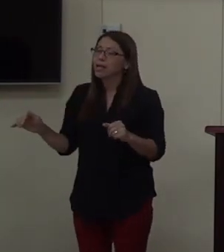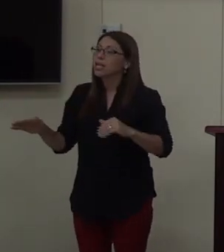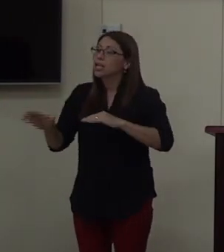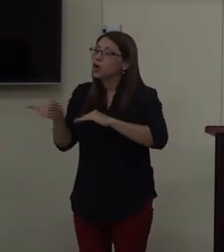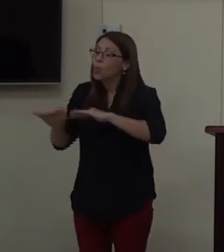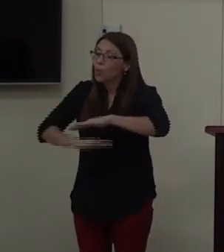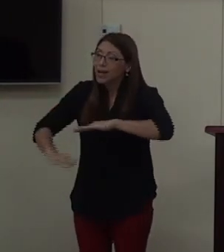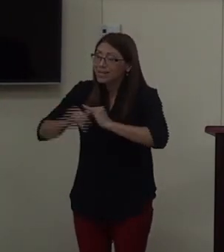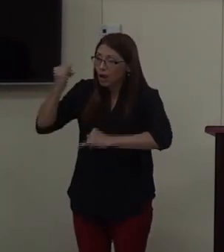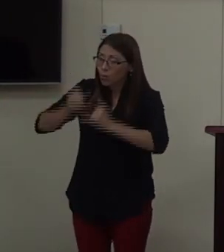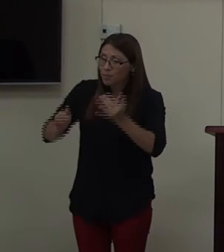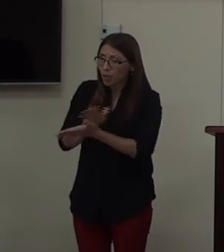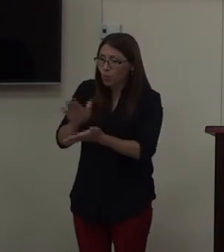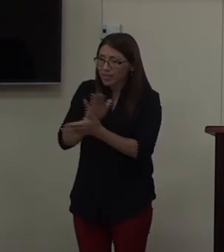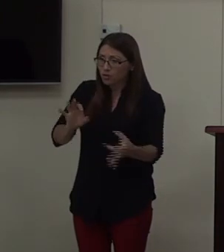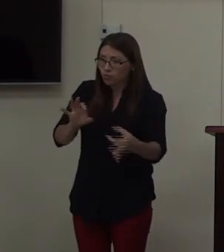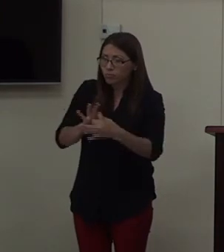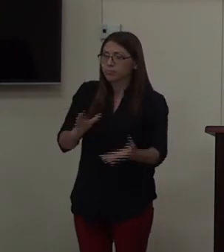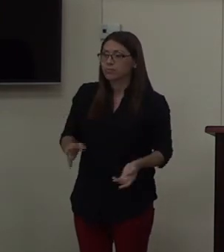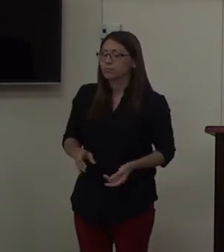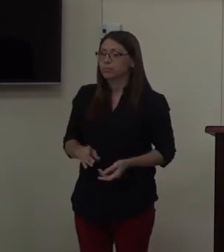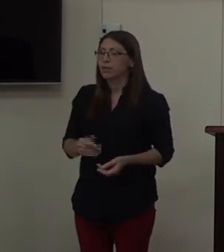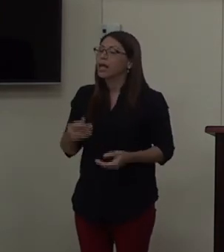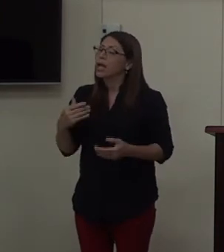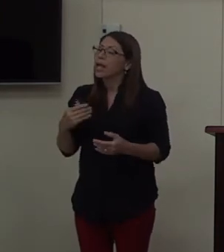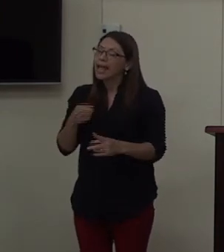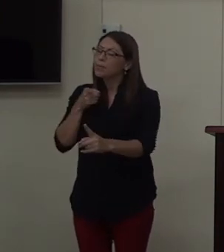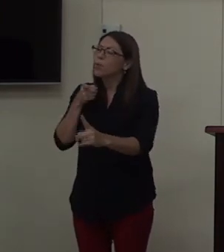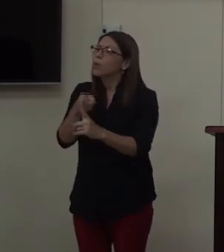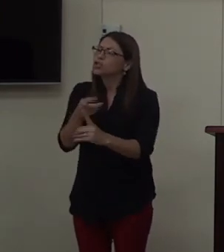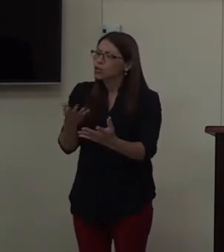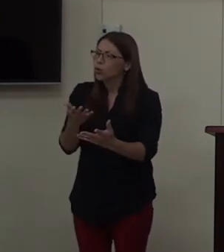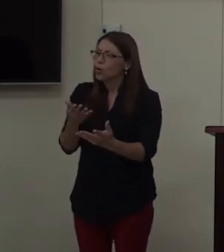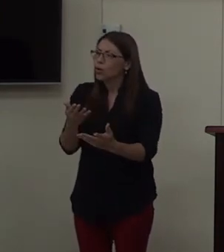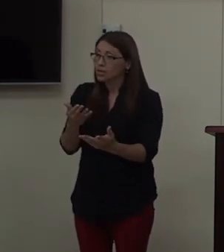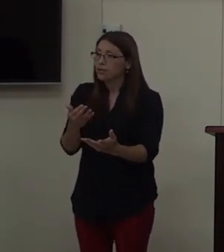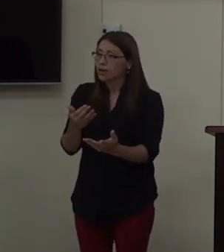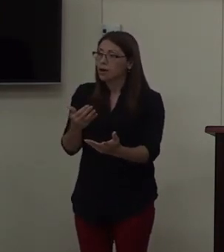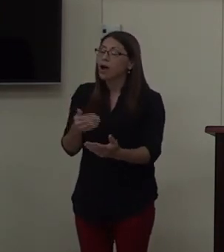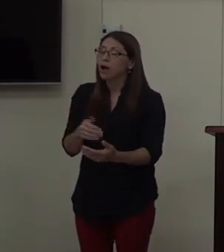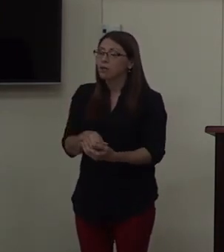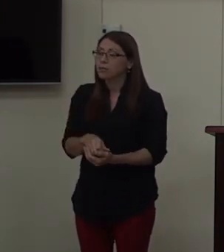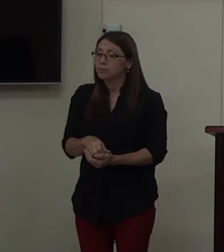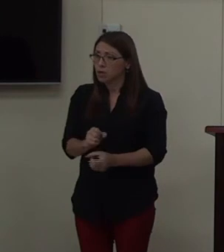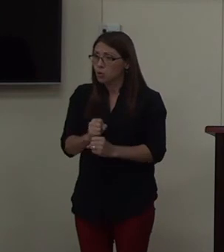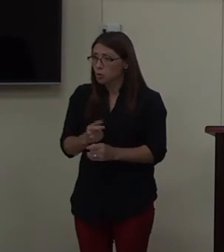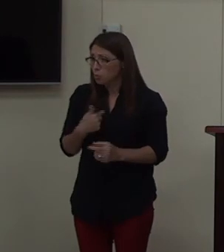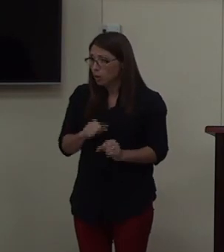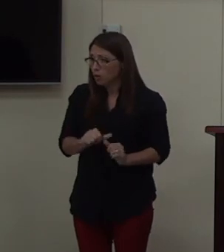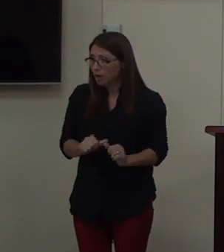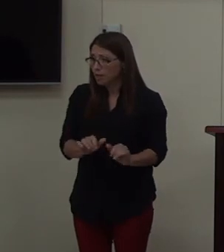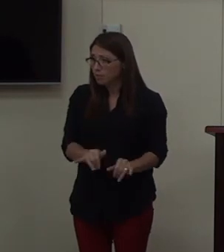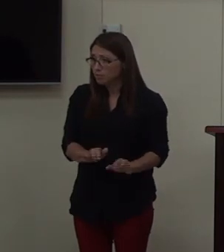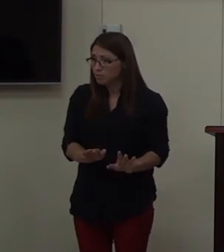última documentación más reciente. ¿Cuál es el proceso, cuál es el propósito, el objetivo de la restitución de la planificación terminológica en la